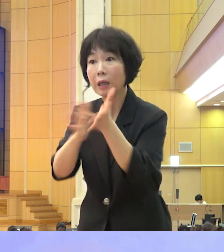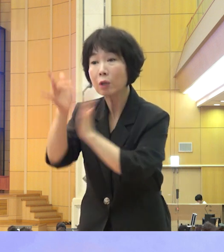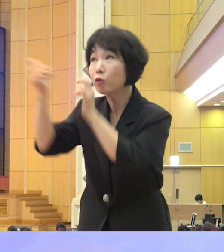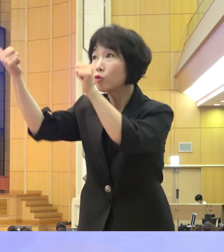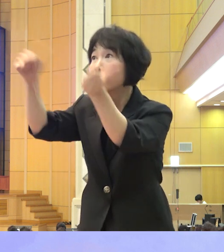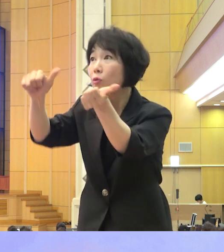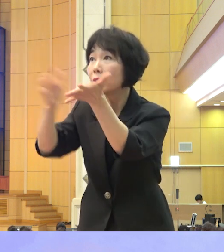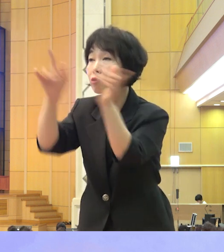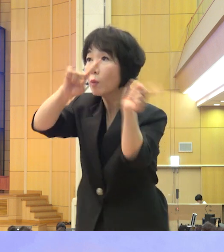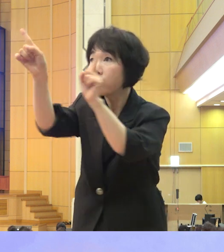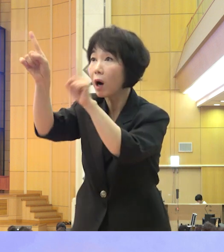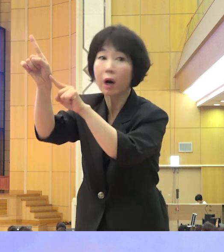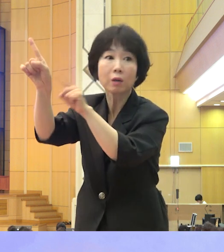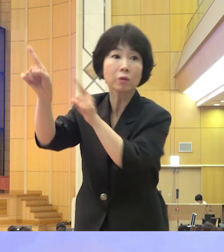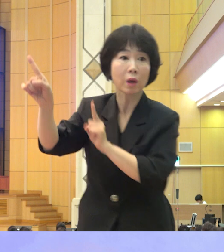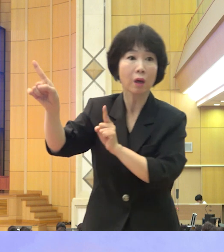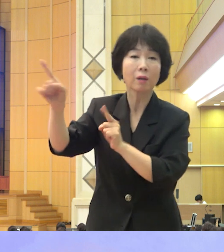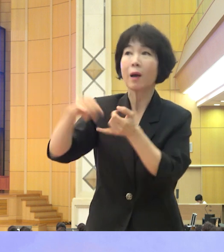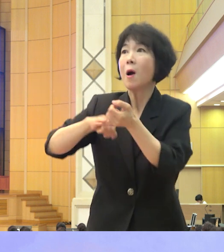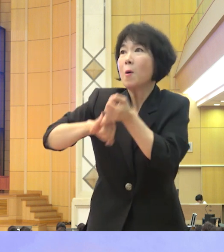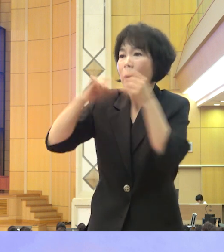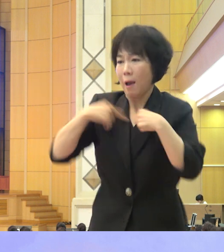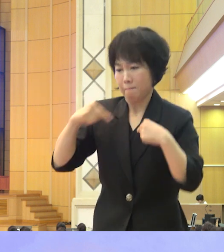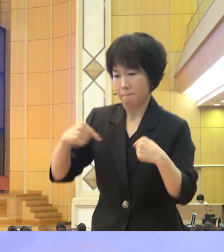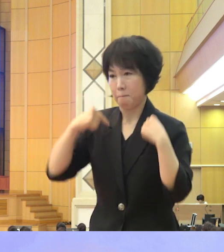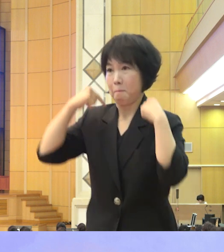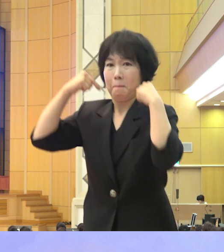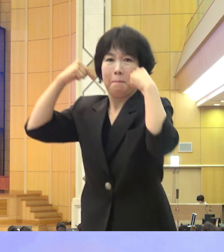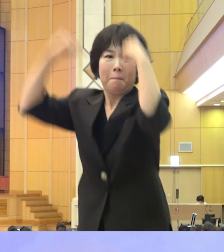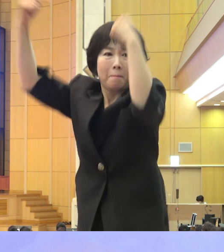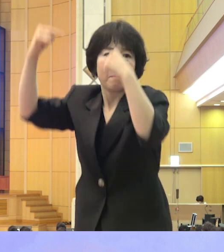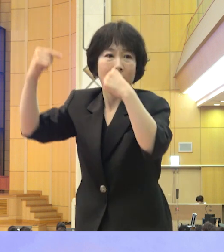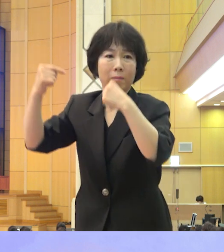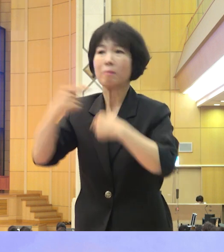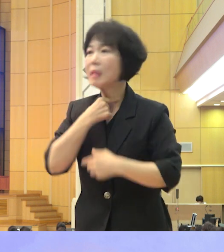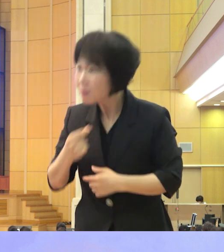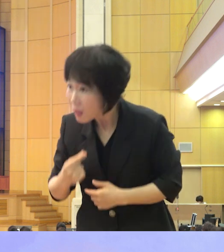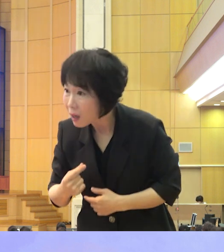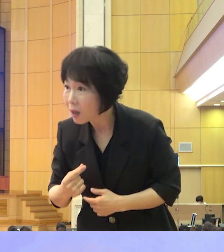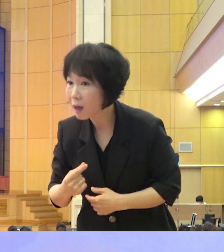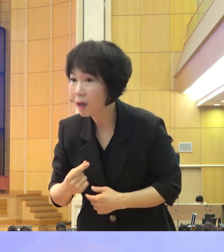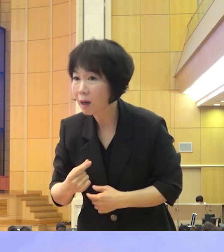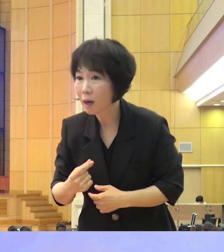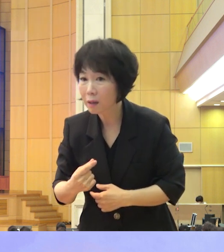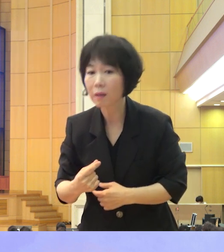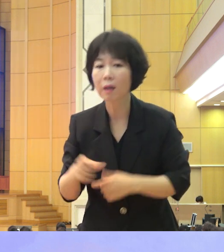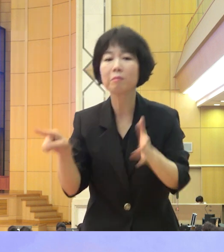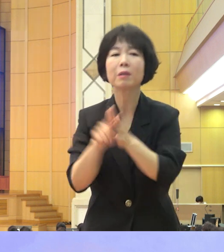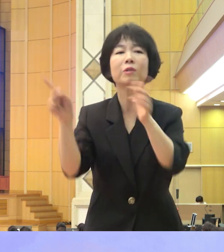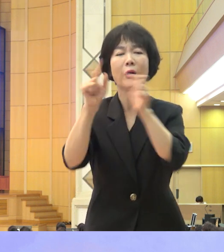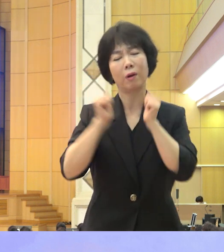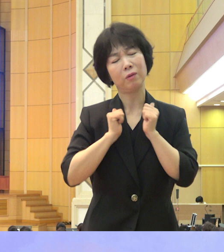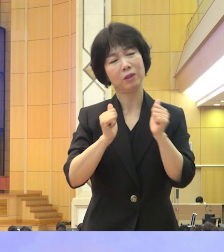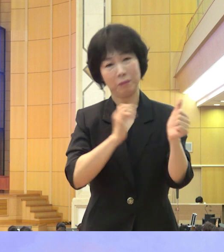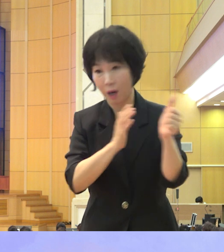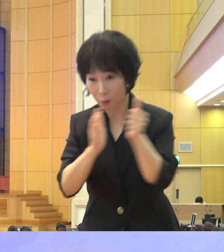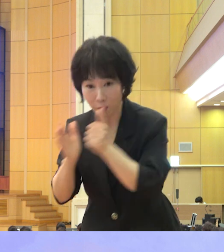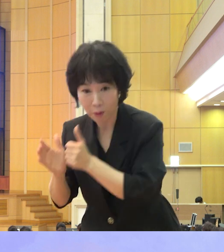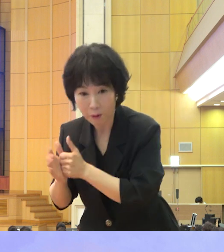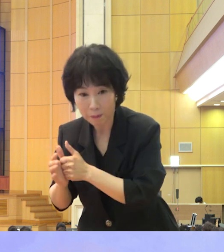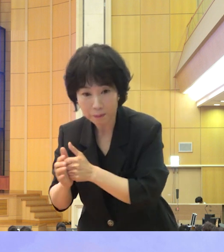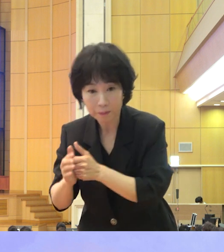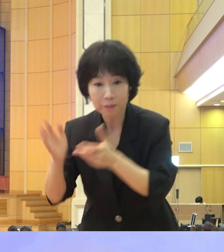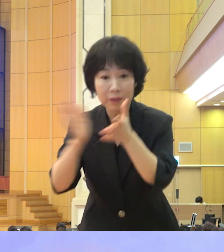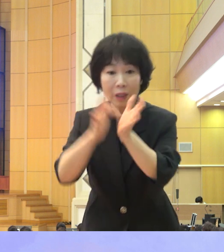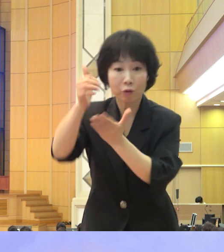예수님의 죽음과 예수님의 부활에 참여할 수 있는, 똑같이 그렇게 신앙생활해서